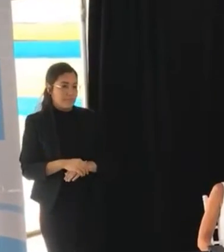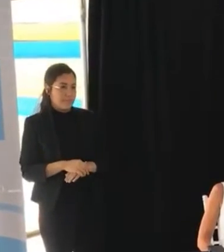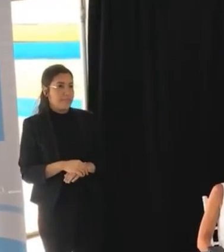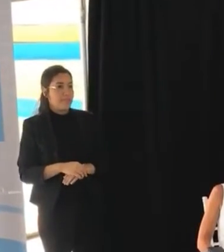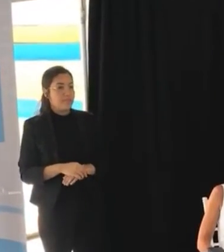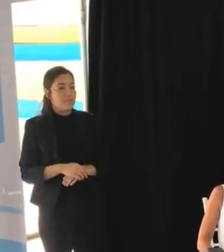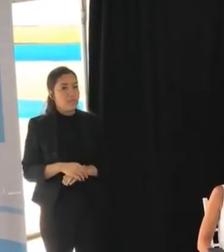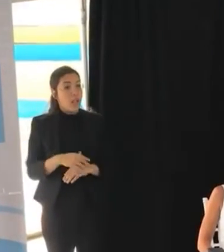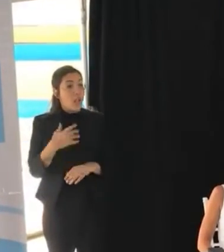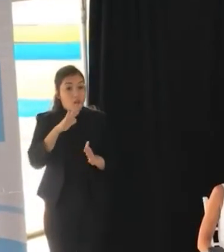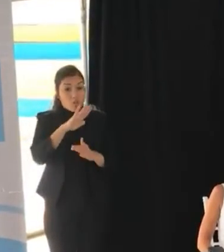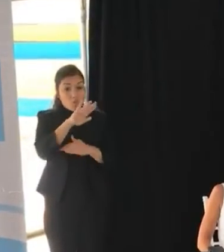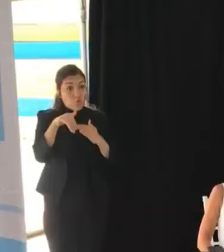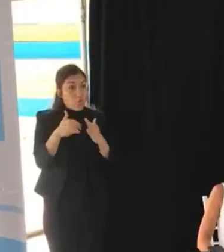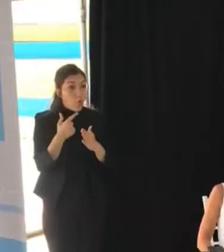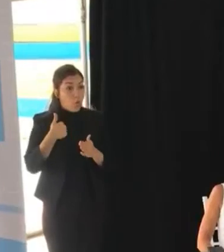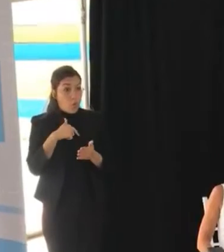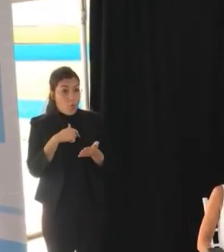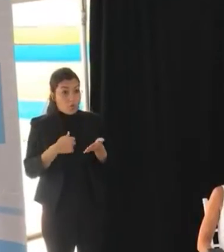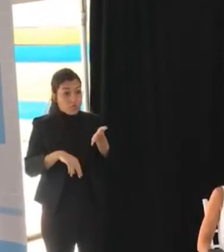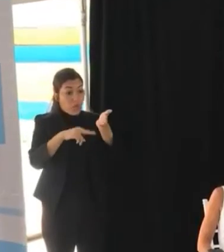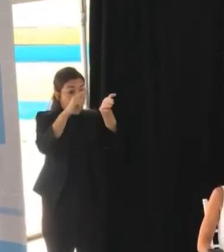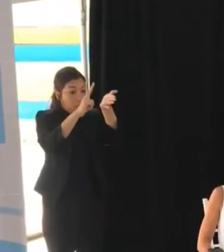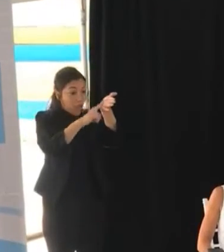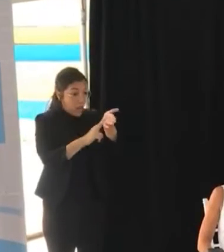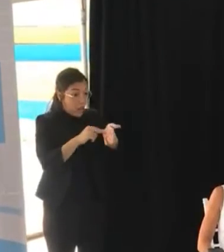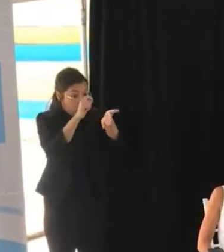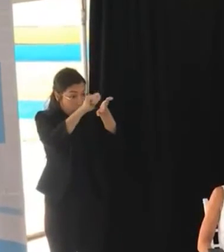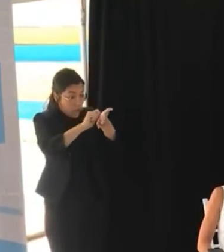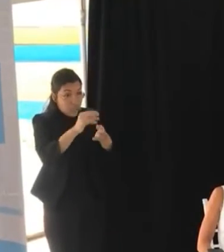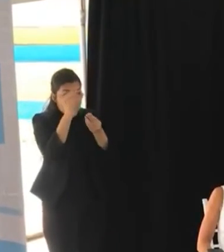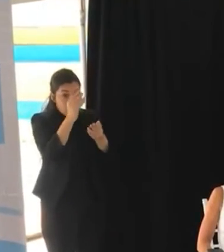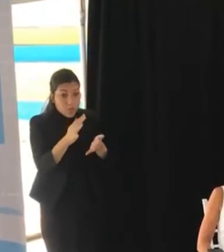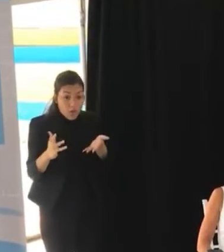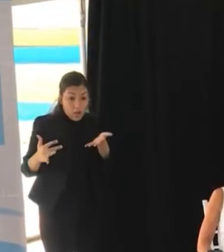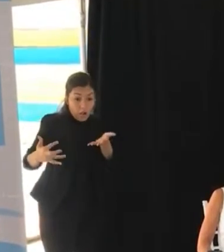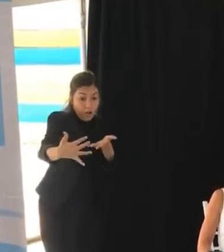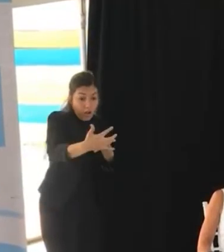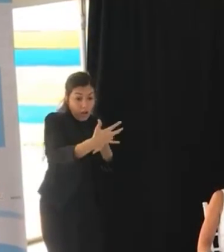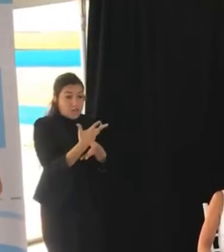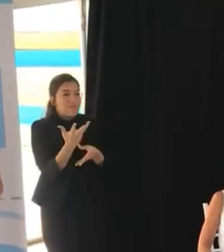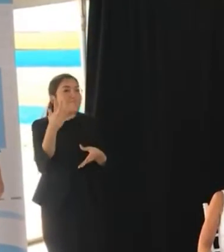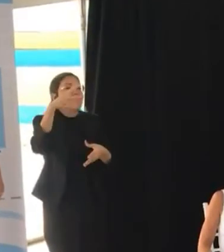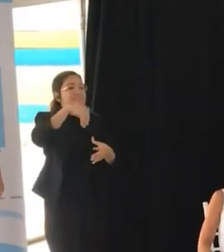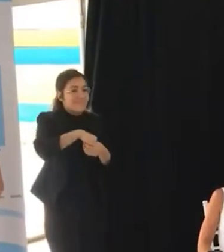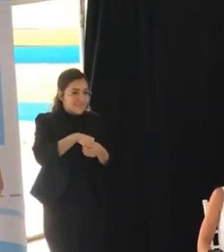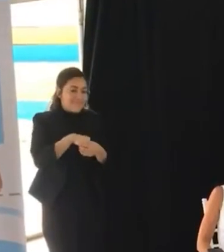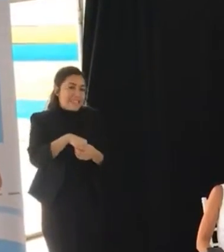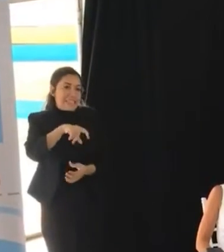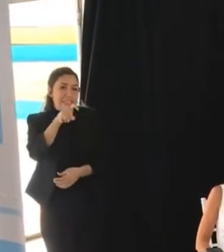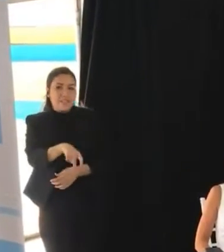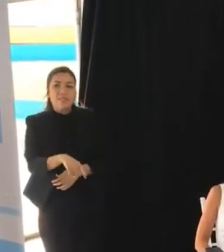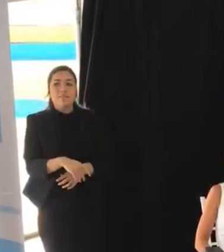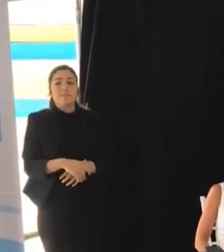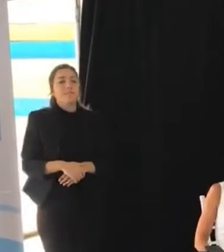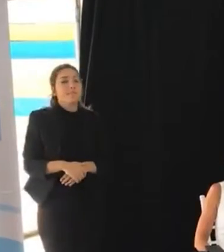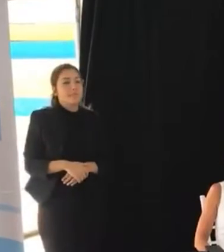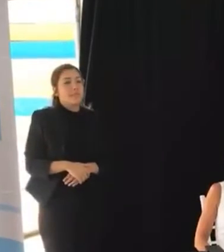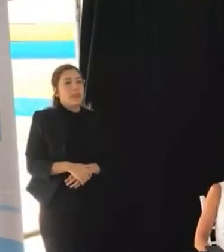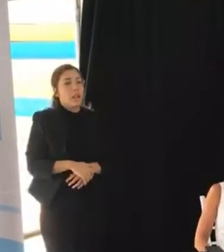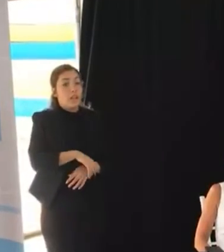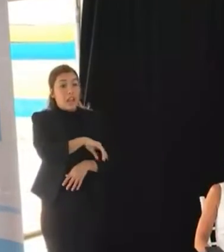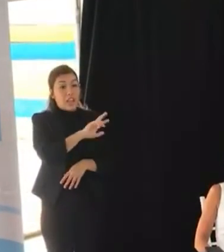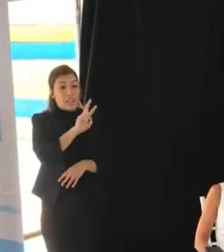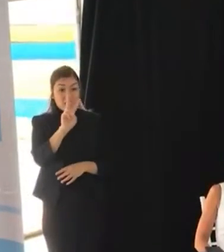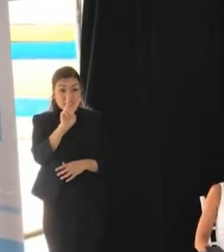sistema de inmunización del Departamento de Salud y el proceso ahí queda completado. ¿Cómo vamos a manejar la segunda dosis? Vamos a regresar